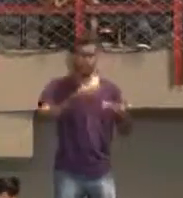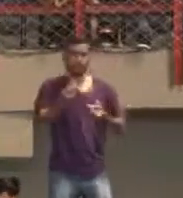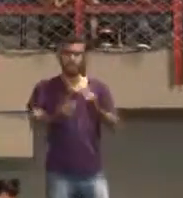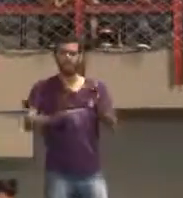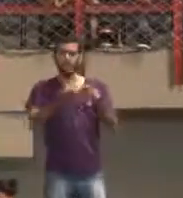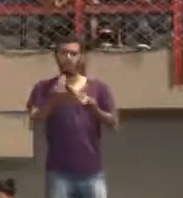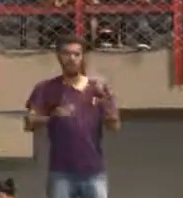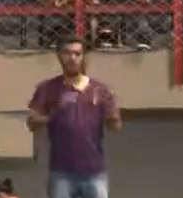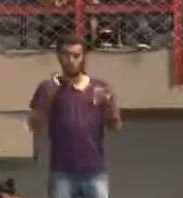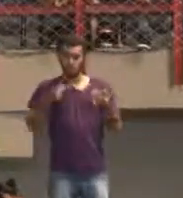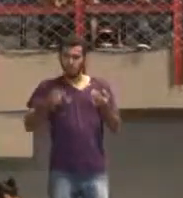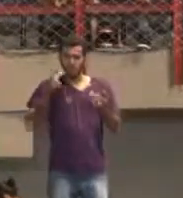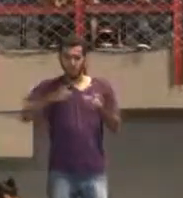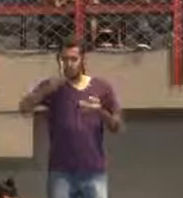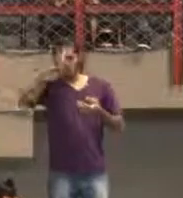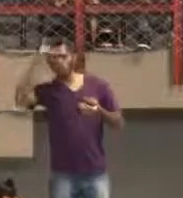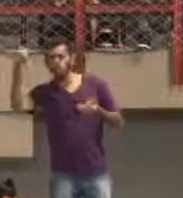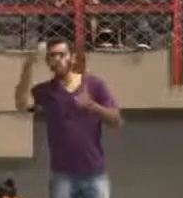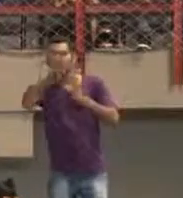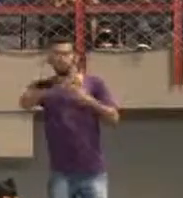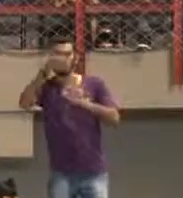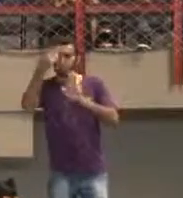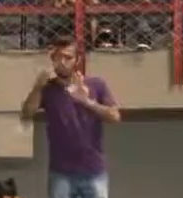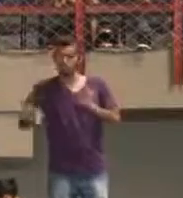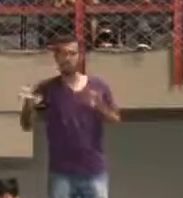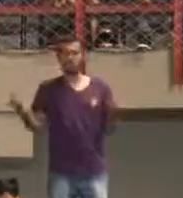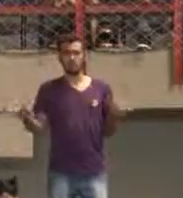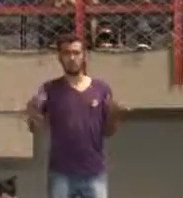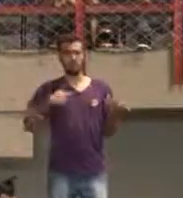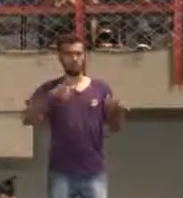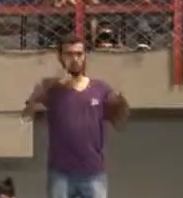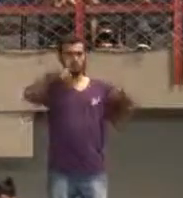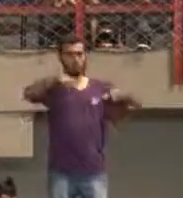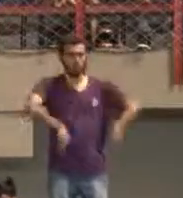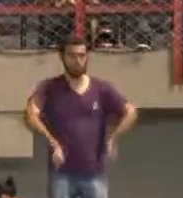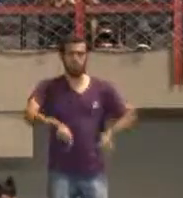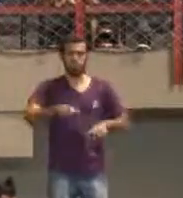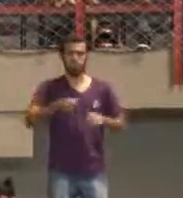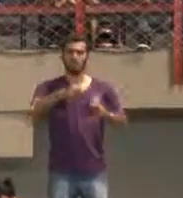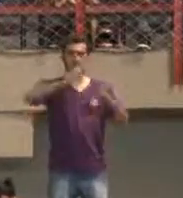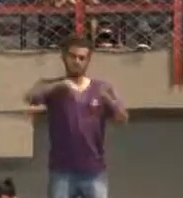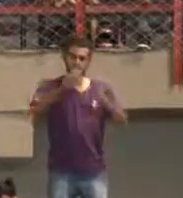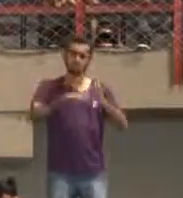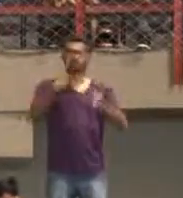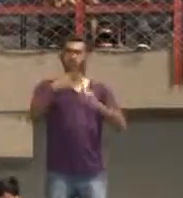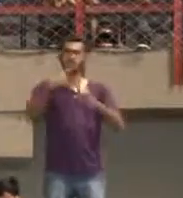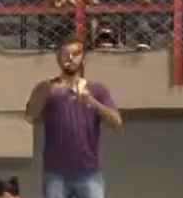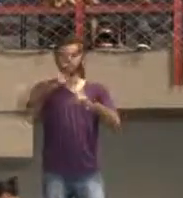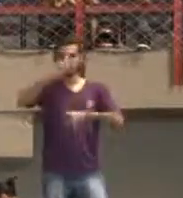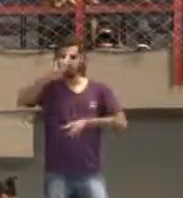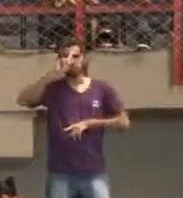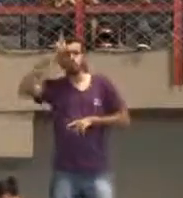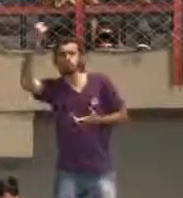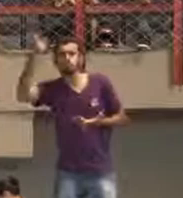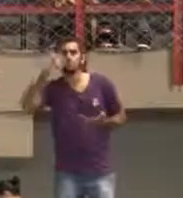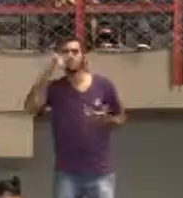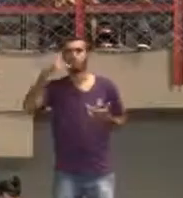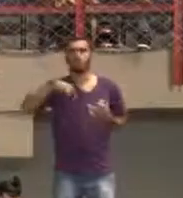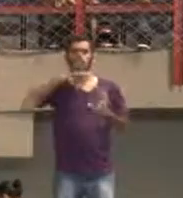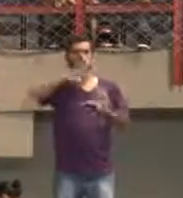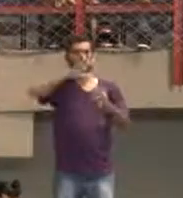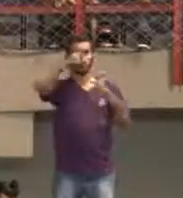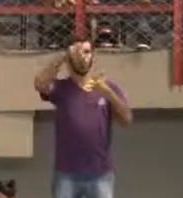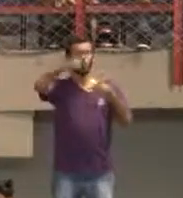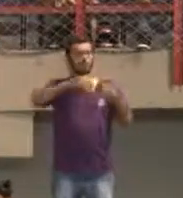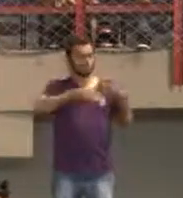Completamente dolorido. Esse é o simbolismo. Porque ideologicamente o mundo caminha para o final do